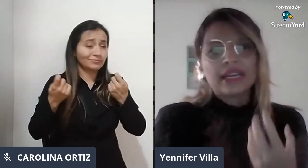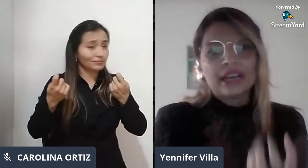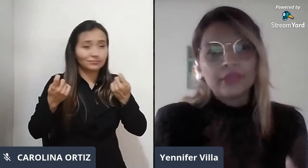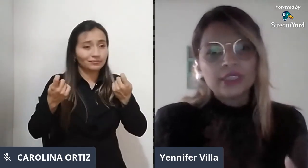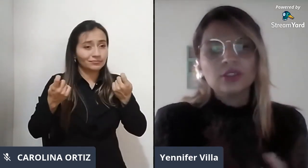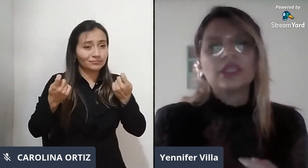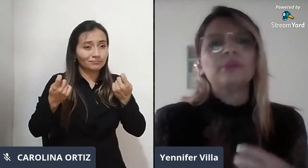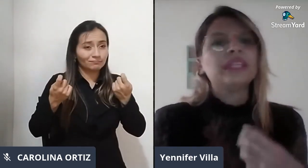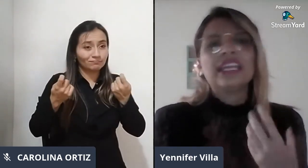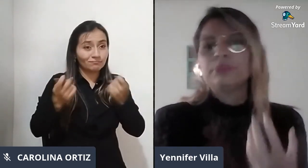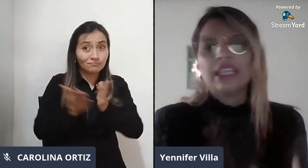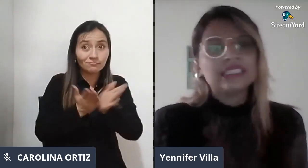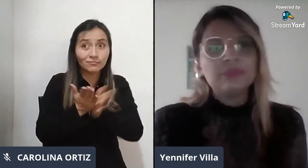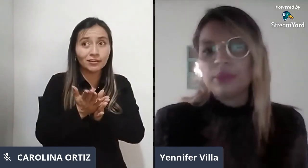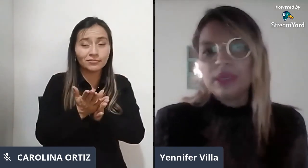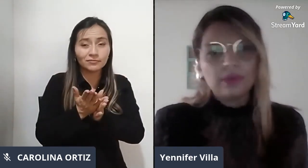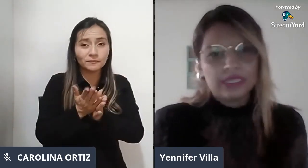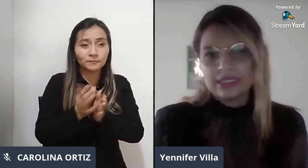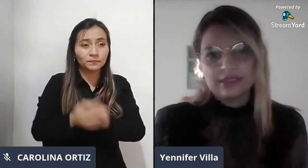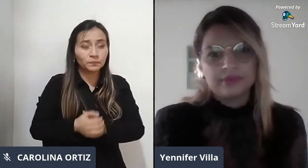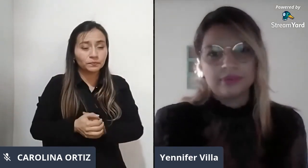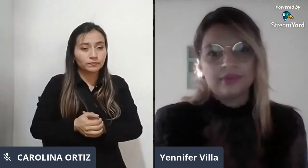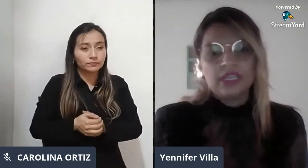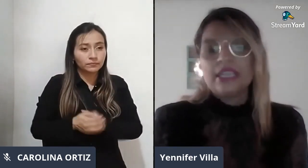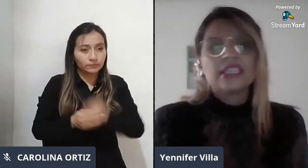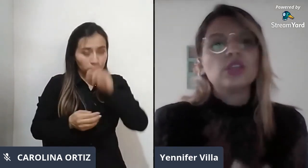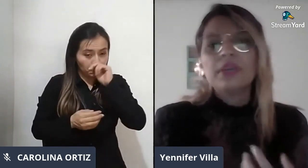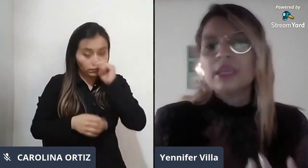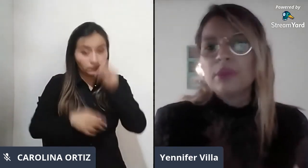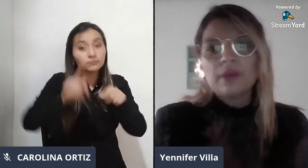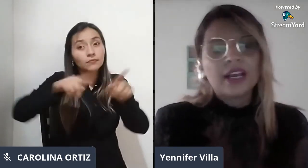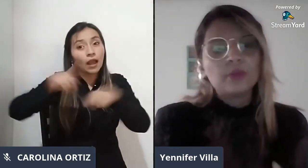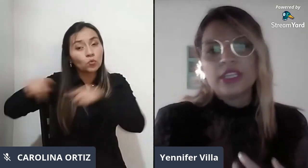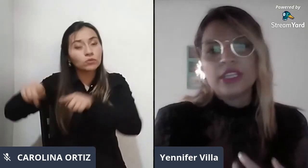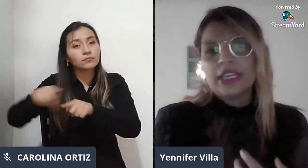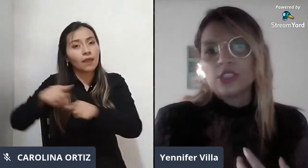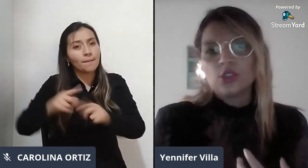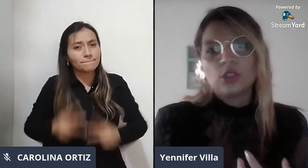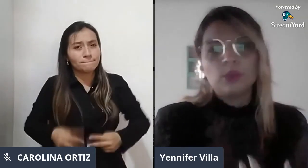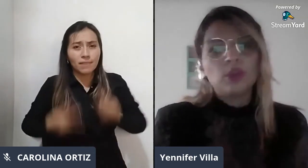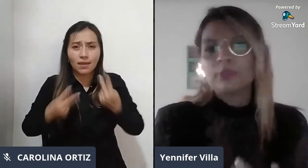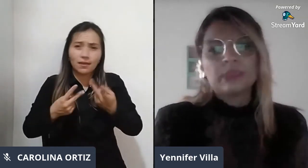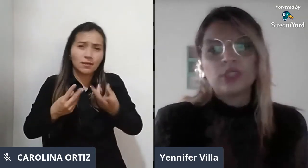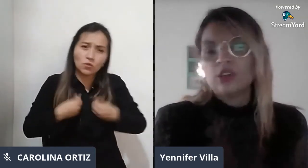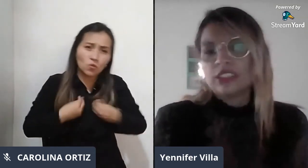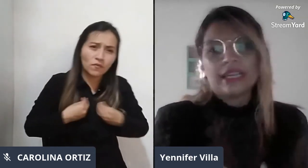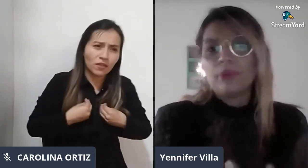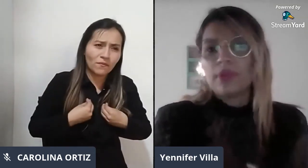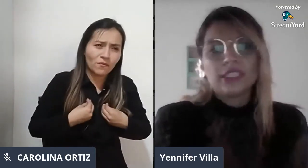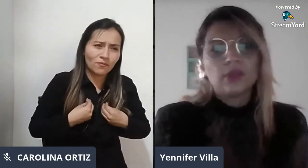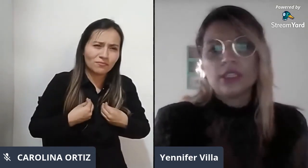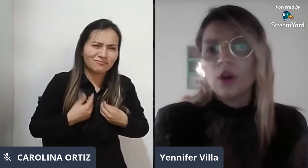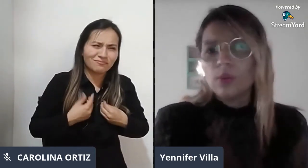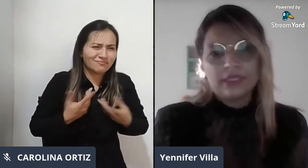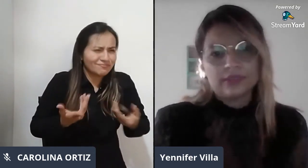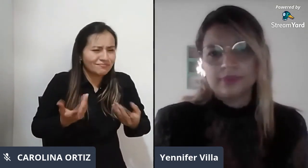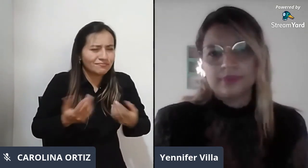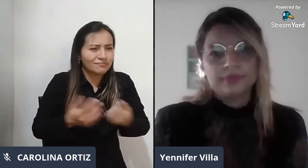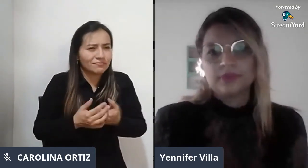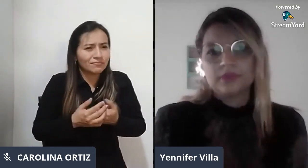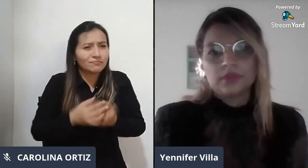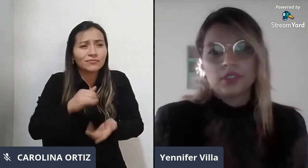interesa y qué marca habito? También de las vidas invivibles. Y es que una vida invivible, como diría Judy Butler, pasa porque nos están empobreciendo al